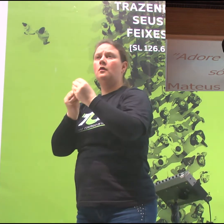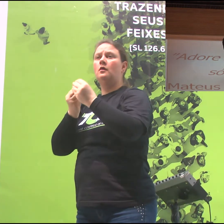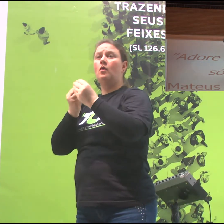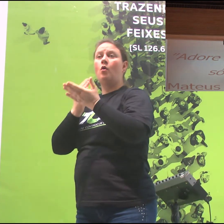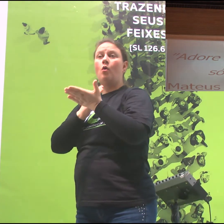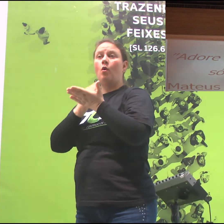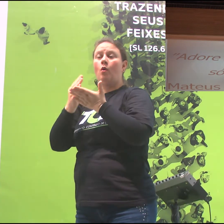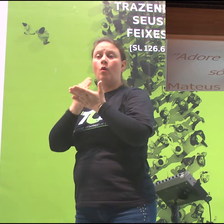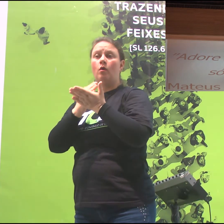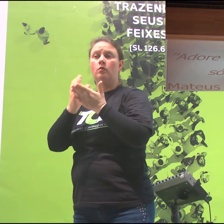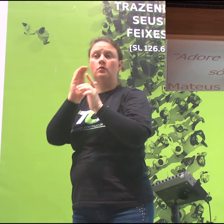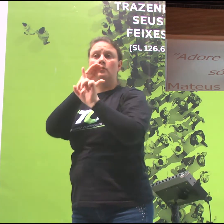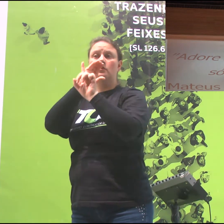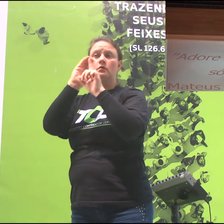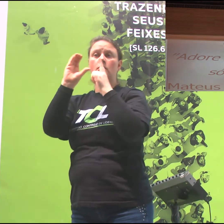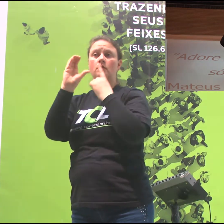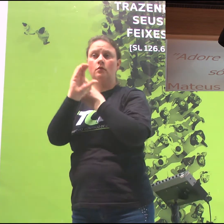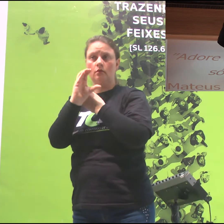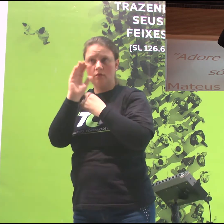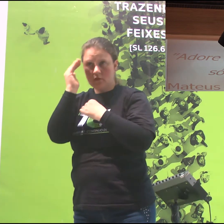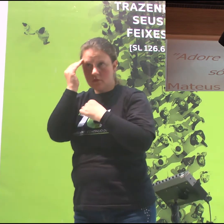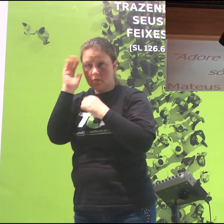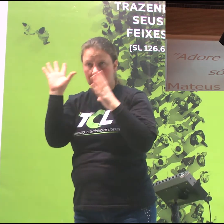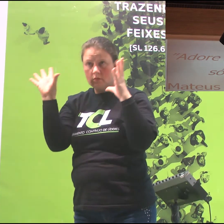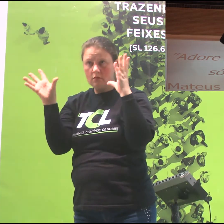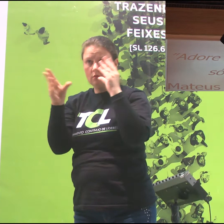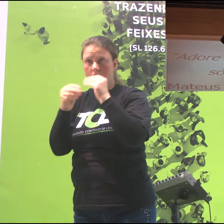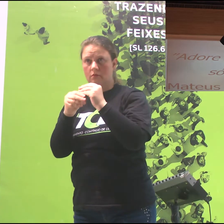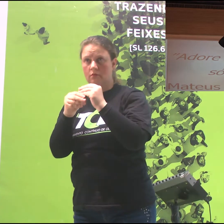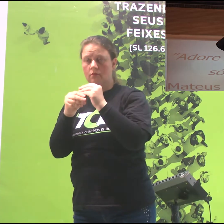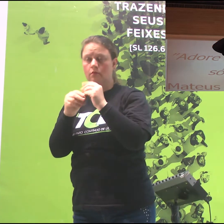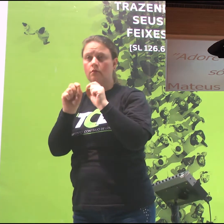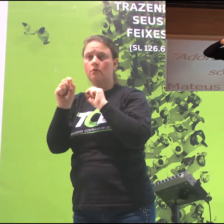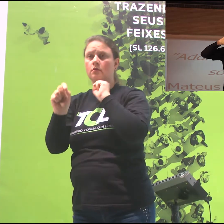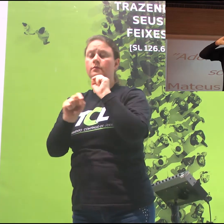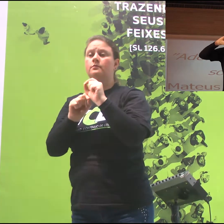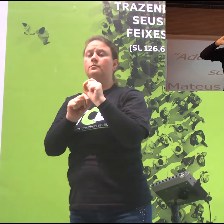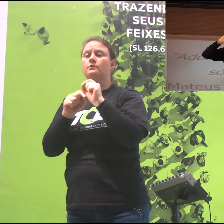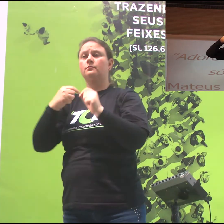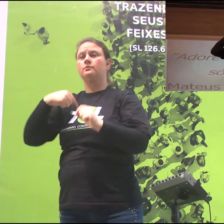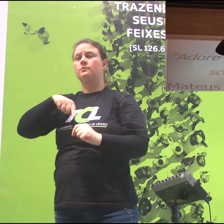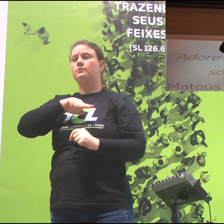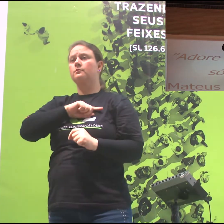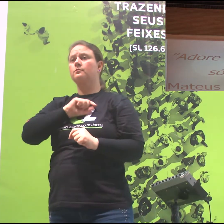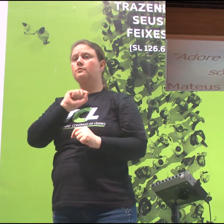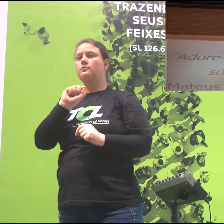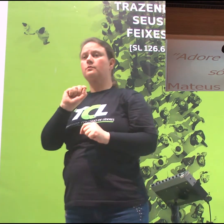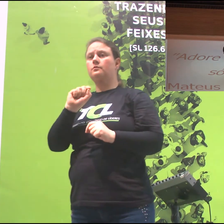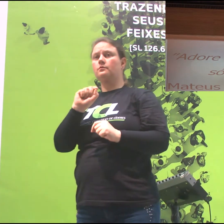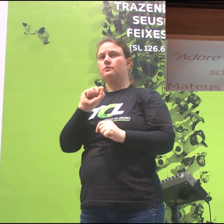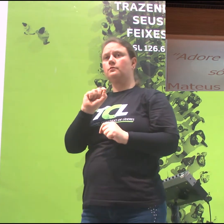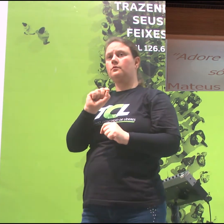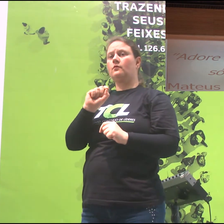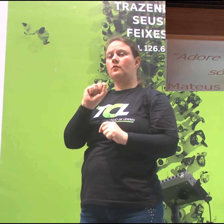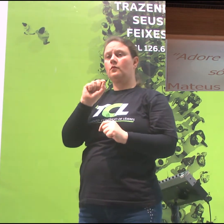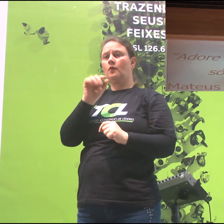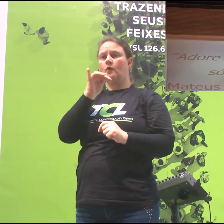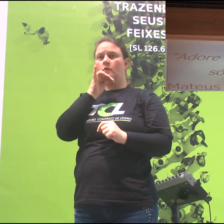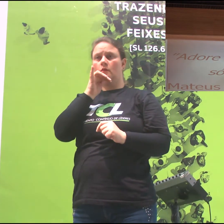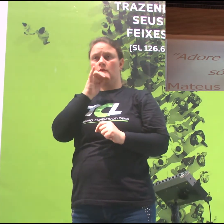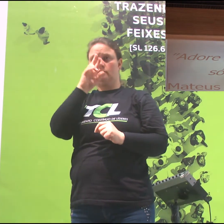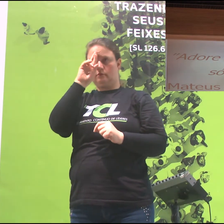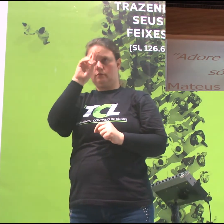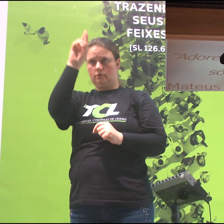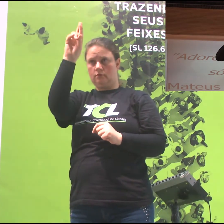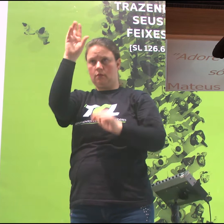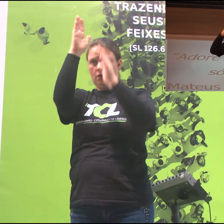culto começa. Você está entendendo o que eu estou querendo dizer? Então, a partir do momento que nós começamos aqui, que o líder de